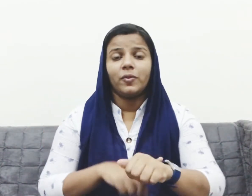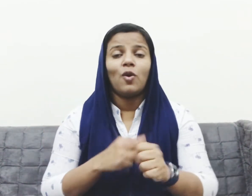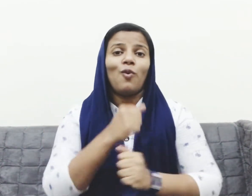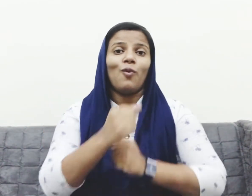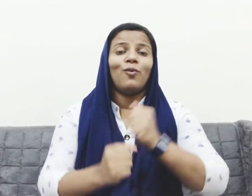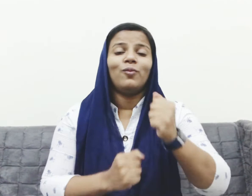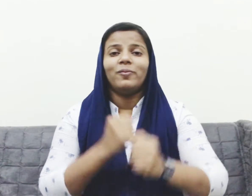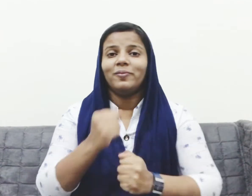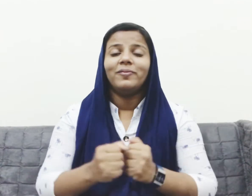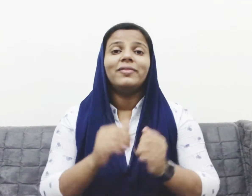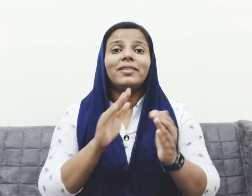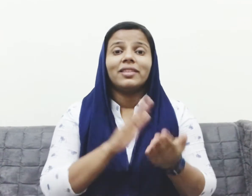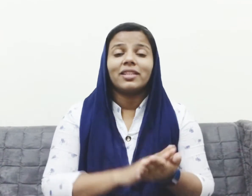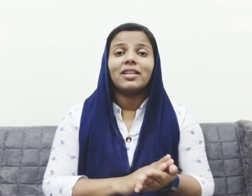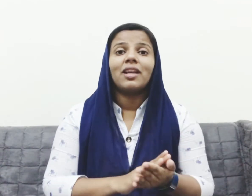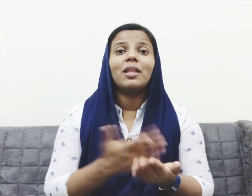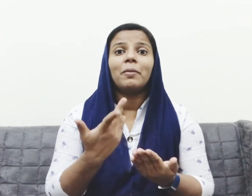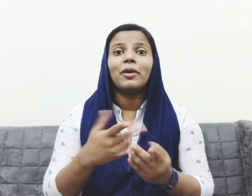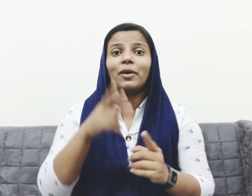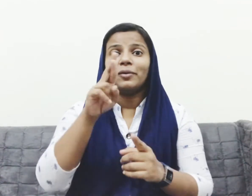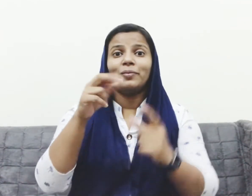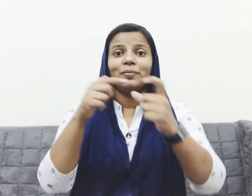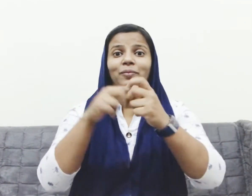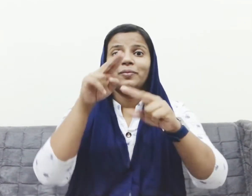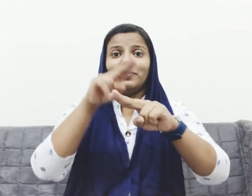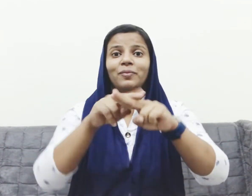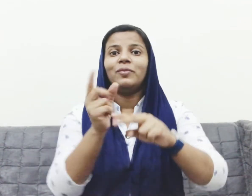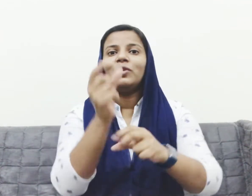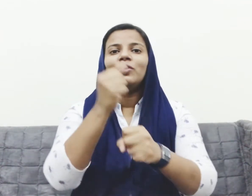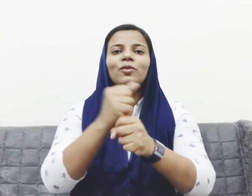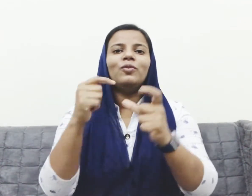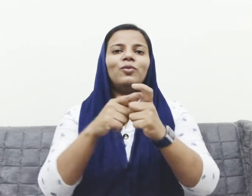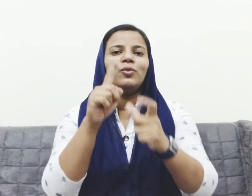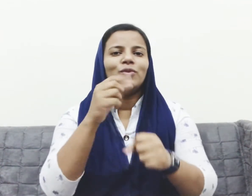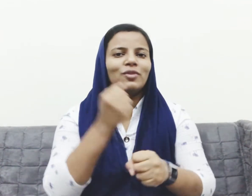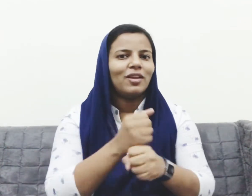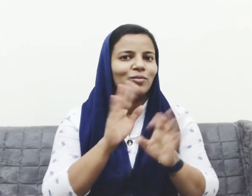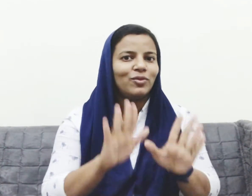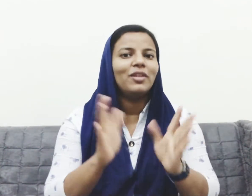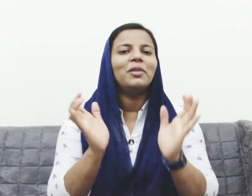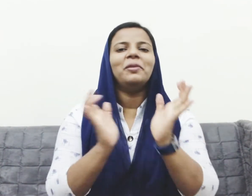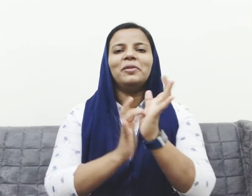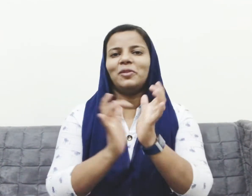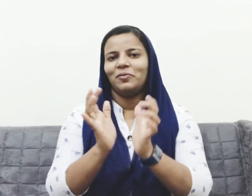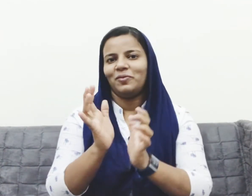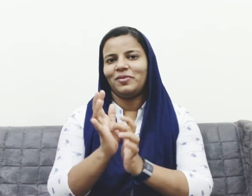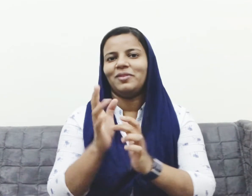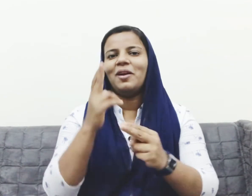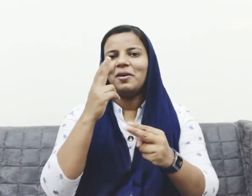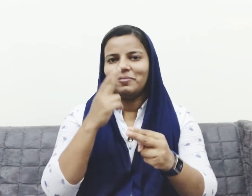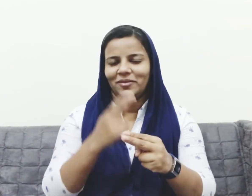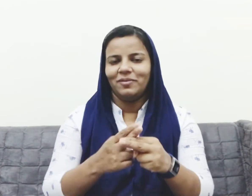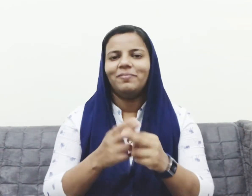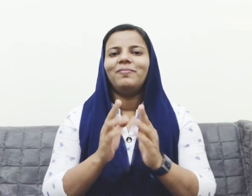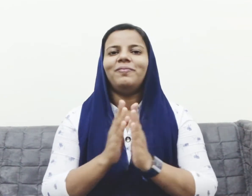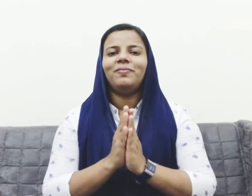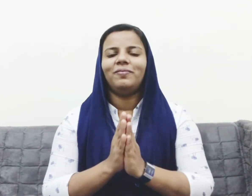നമുക്ക് ഓടിച്ചെന്ന് അഭയം പ്രാപിക്കുവാൻ നമുക്കൊരു സ്ഥലമുണ്ട്. ആ സ്ഥലമാണ് കർത്താവായ യേശു ക്രിസ്തുവിൻ്റെ നാമമെന്ന്